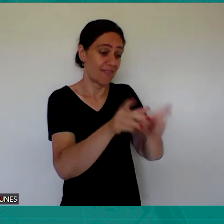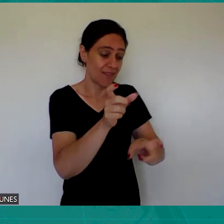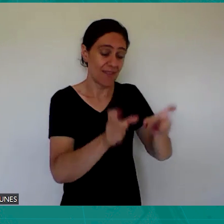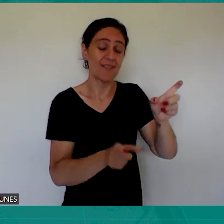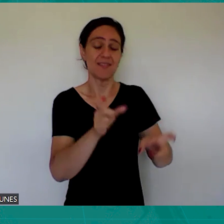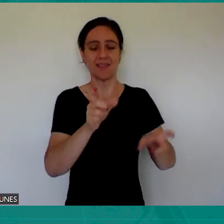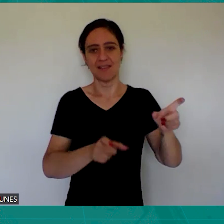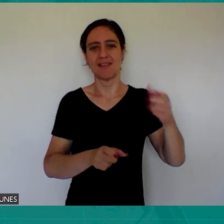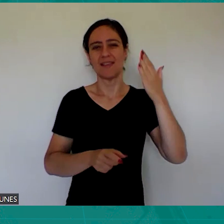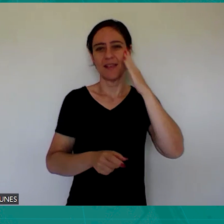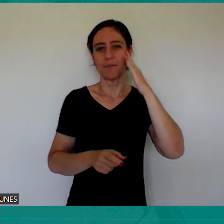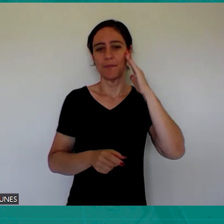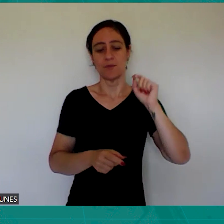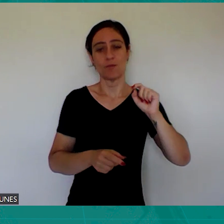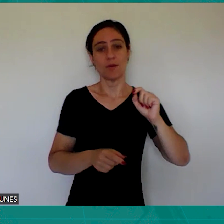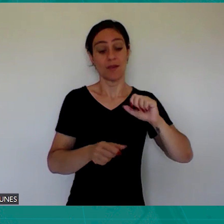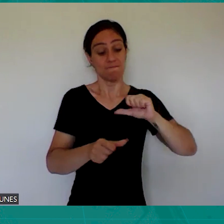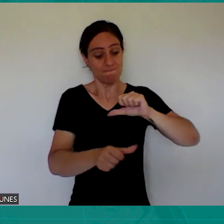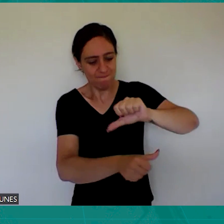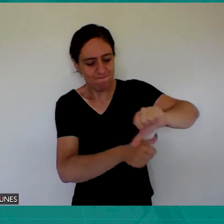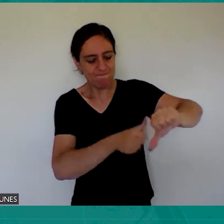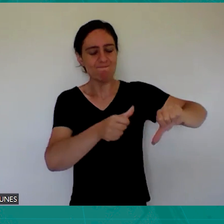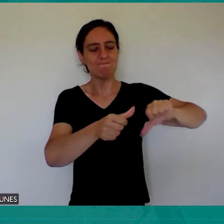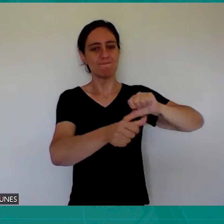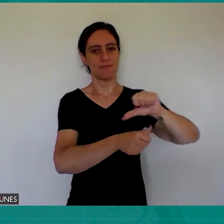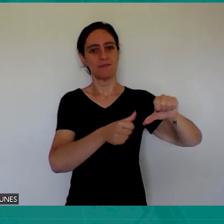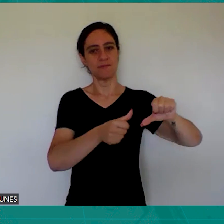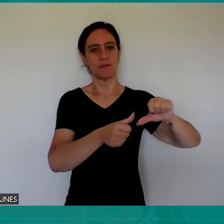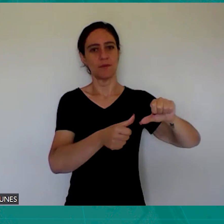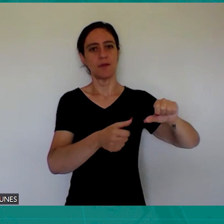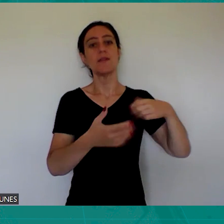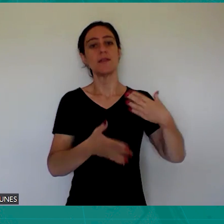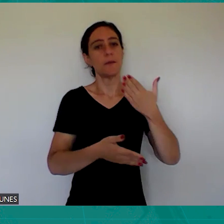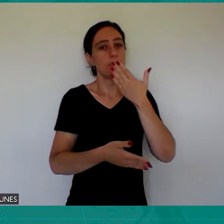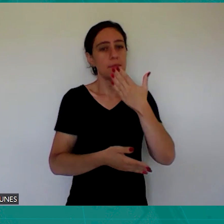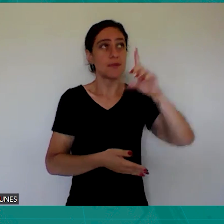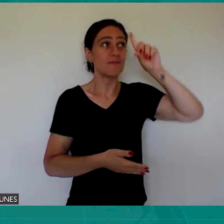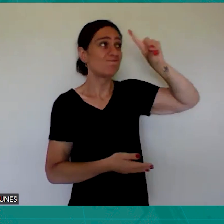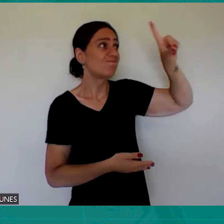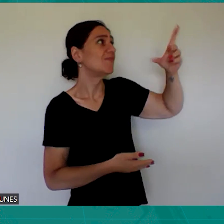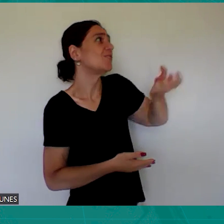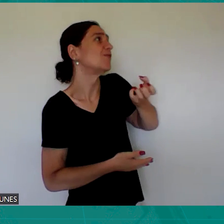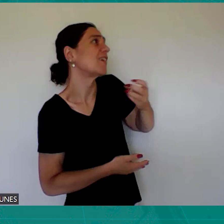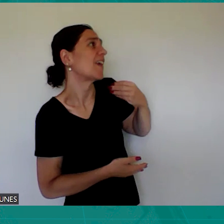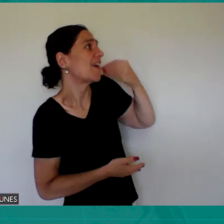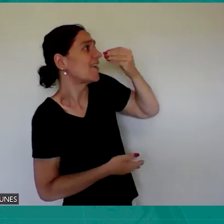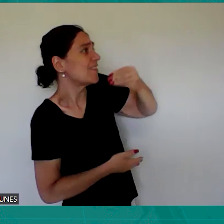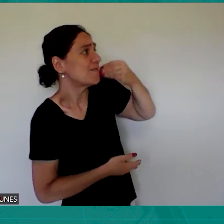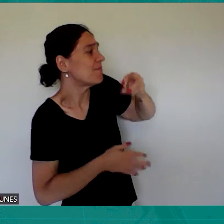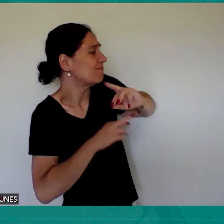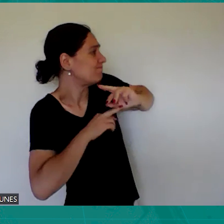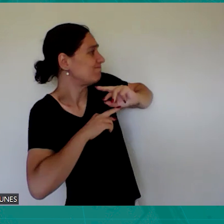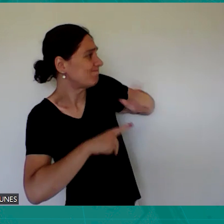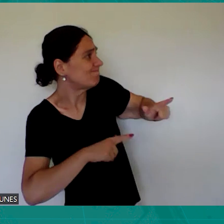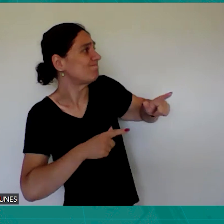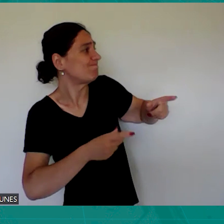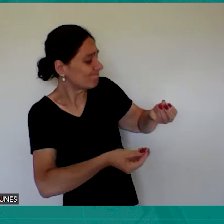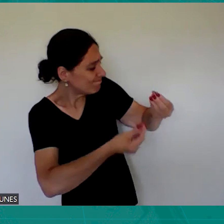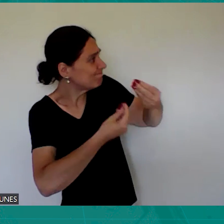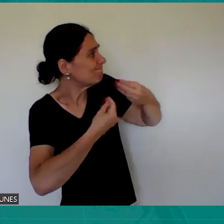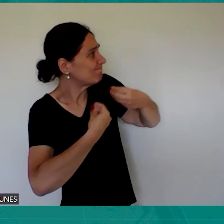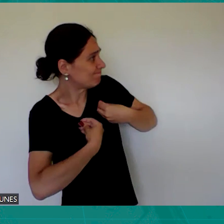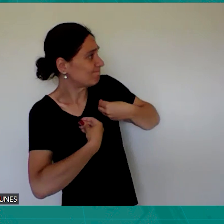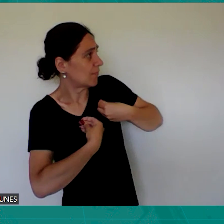para serem aperfeiçoados, pediam ao Senhor uma experiência diferente, e o Senhor